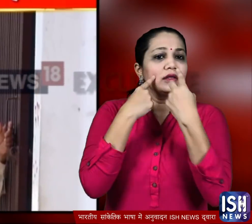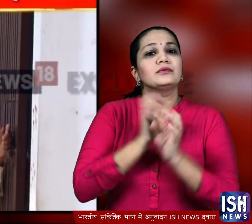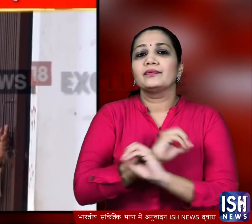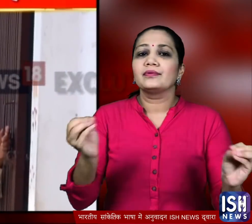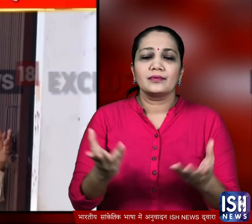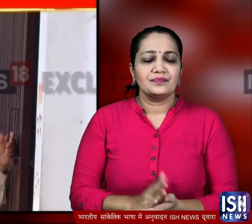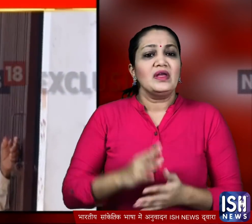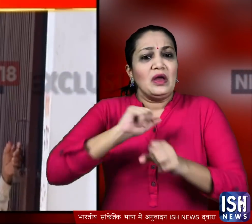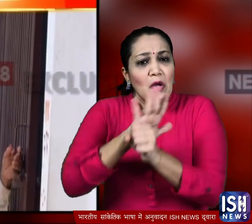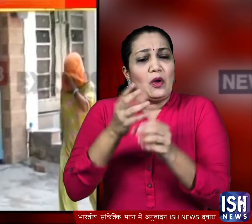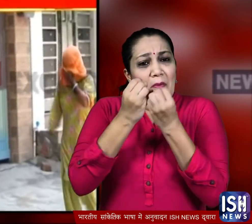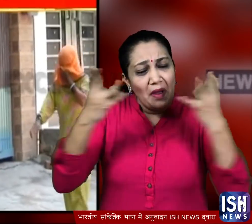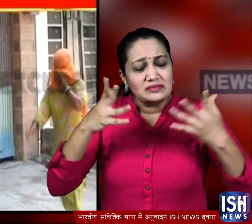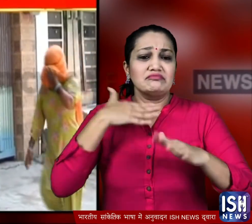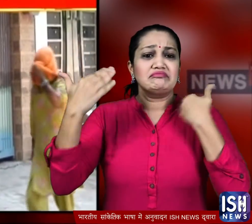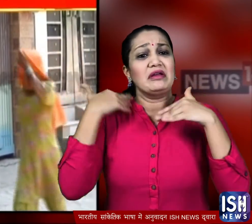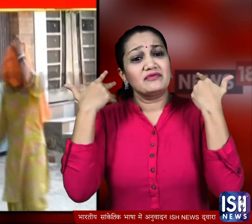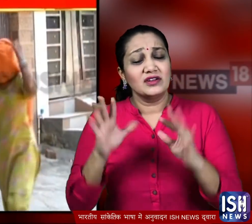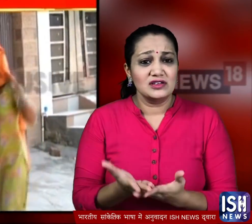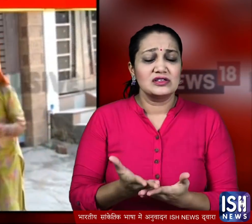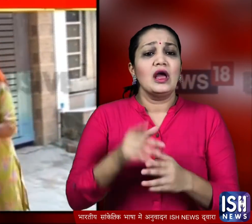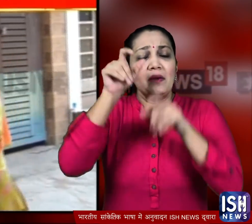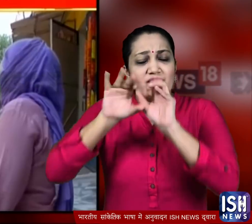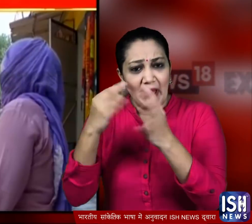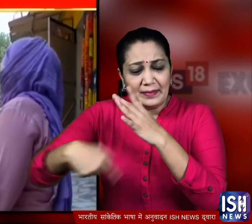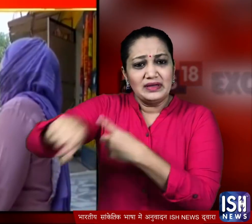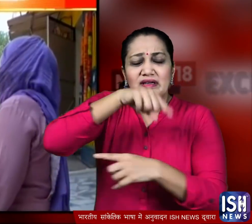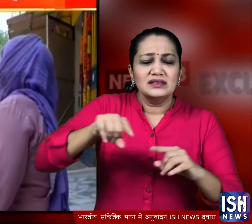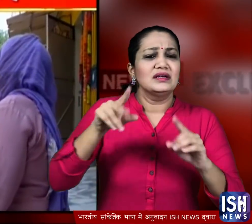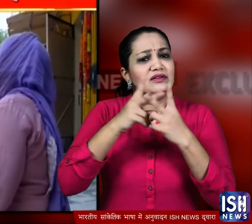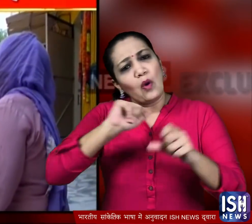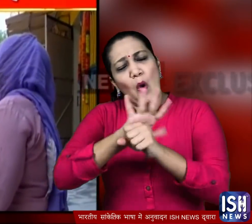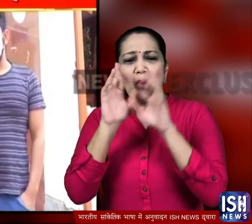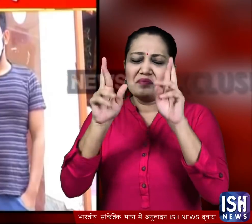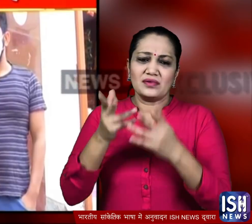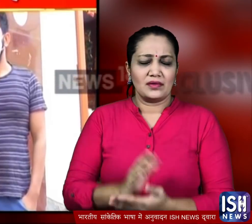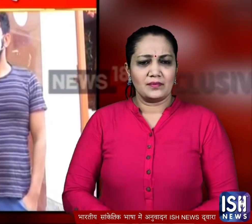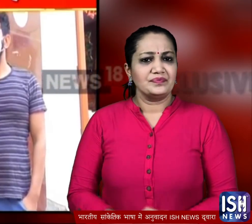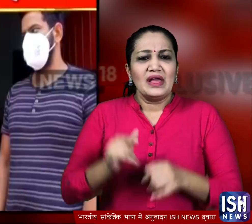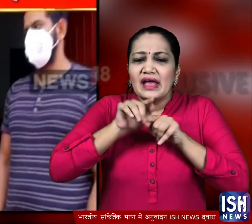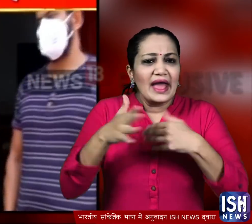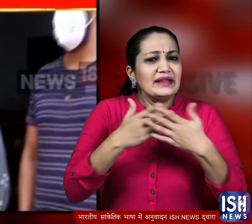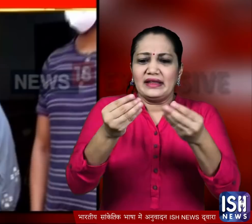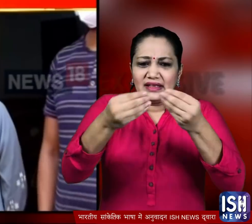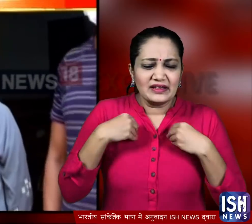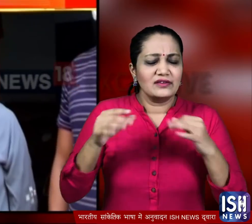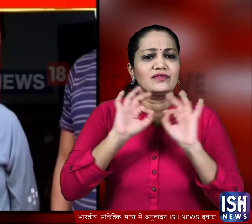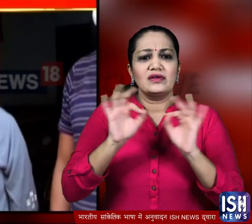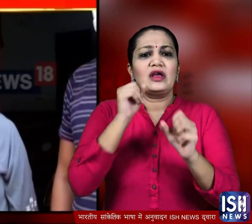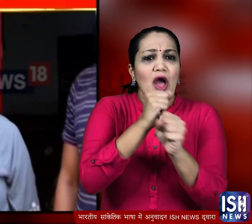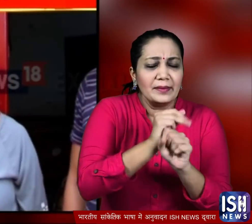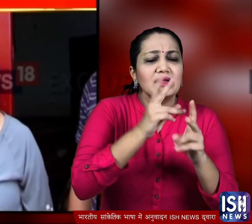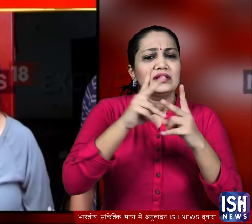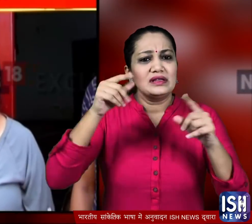इस गांव में भी बीमारी की वजह से कई लोग अपनी जान गंवा चुके हैं और उनके घर वालों का दावा है कि वो सभी कोरोना के शिकार हुए। कोई फैसिलिटी नहीं मिली